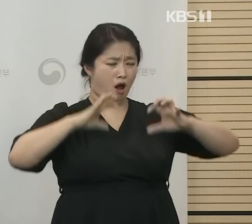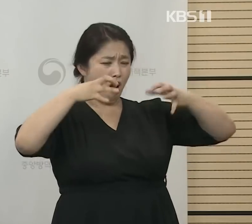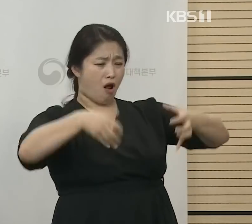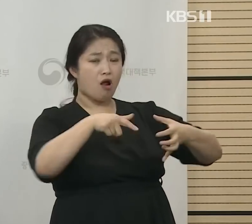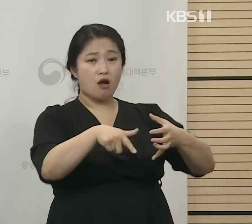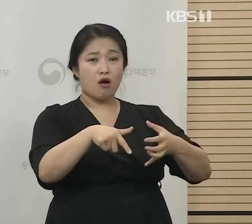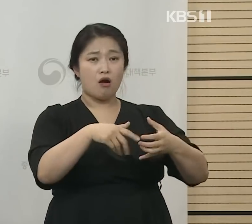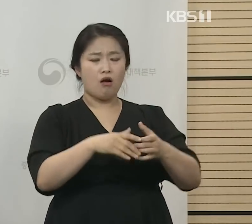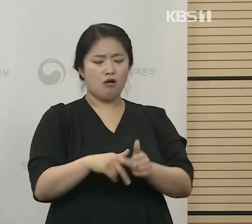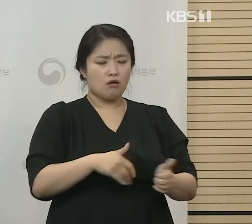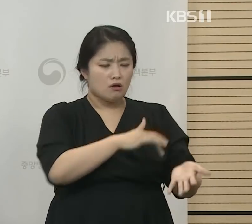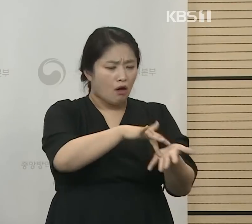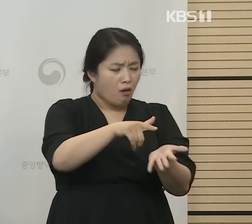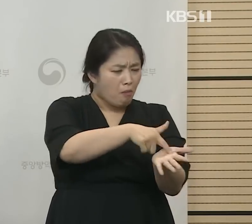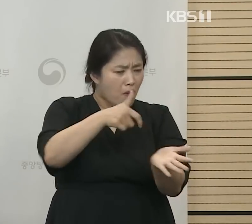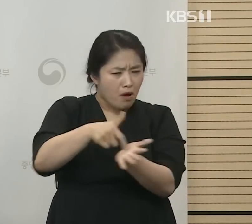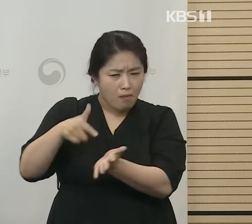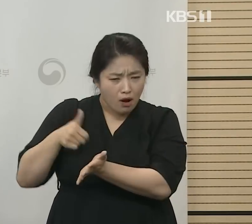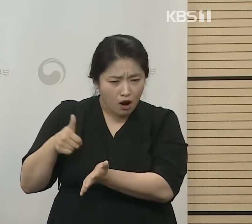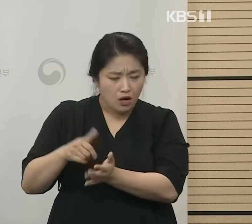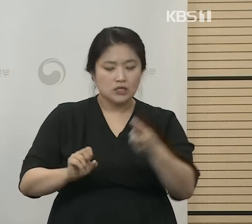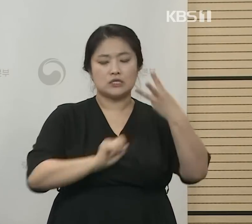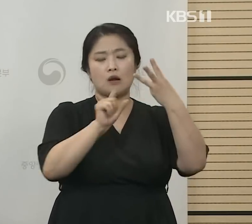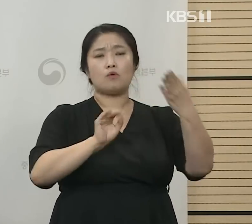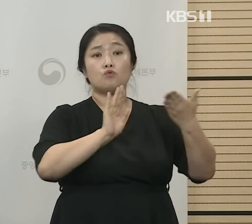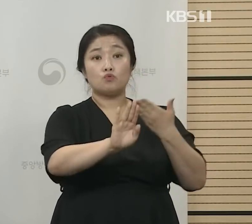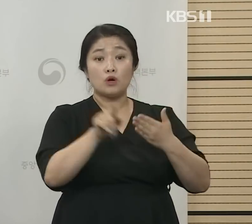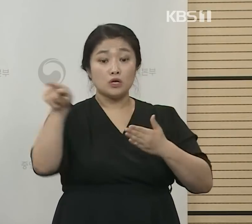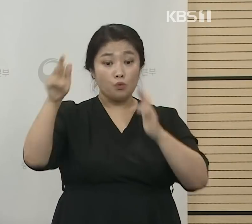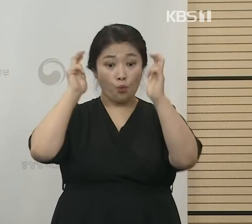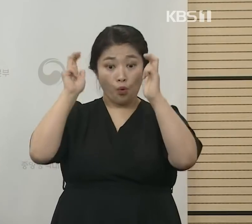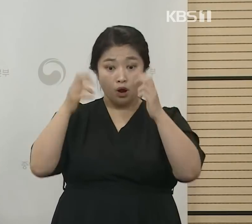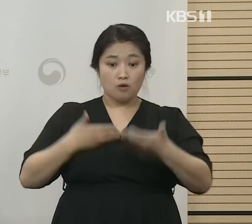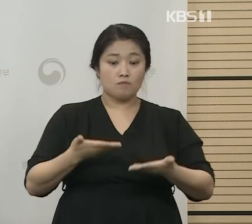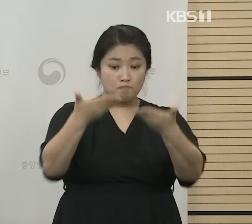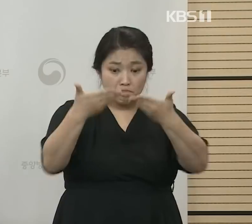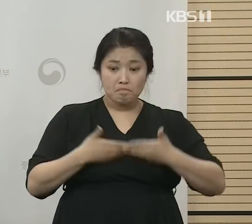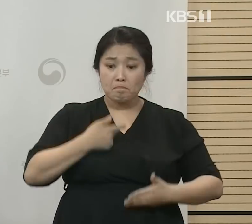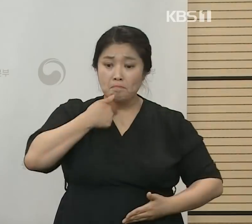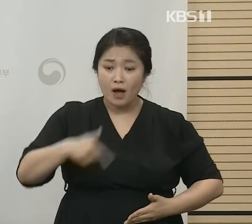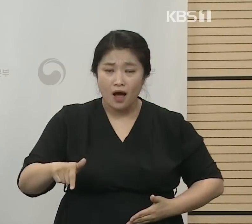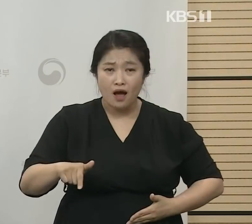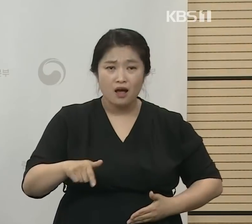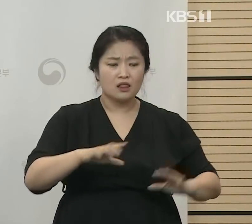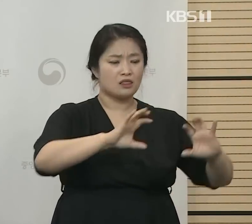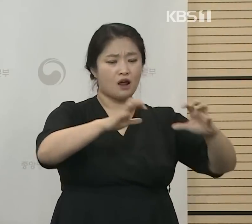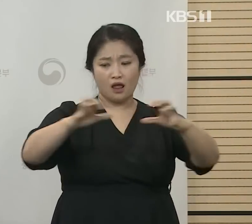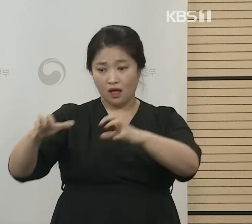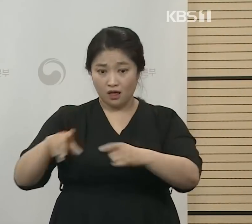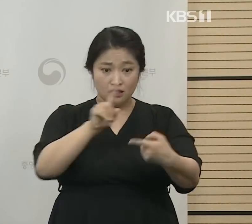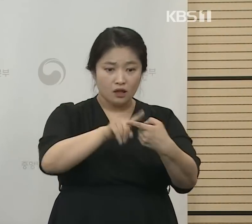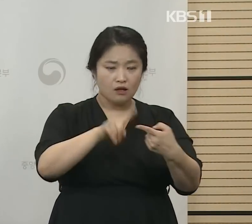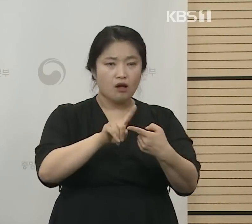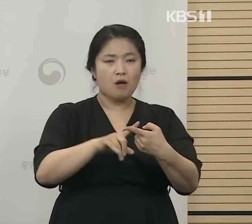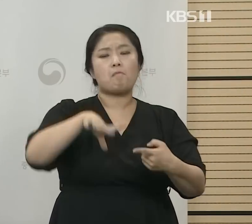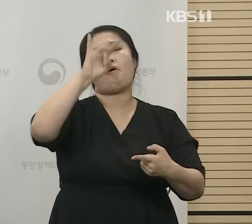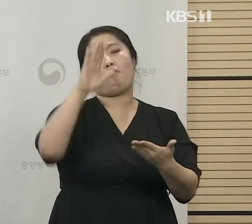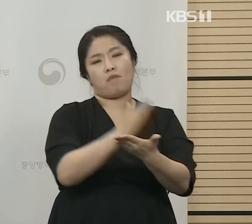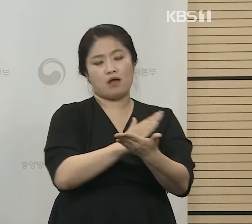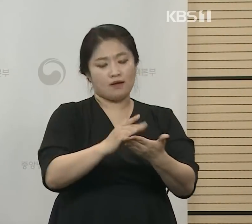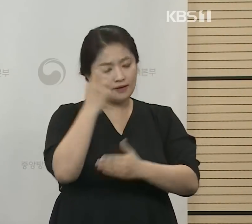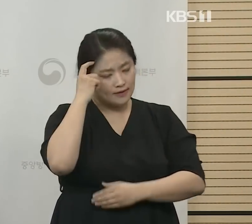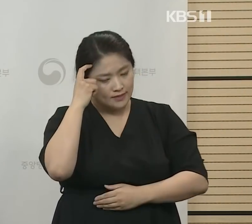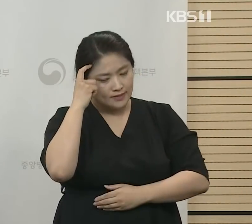세계적인 백신 부족 상황에 3월 이후 코백스 백신을 공급받지 못한 국가에 대한 우선 배정